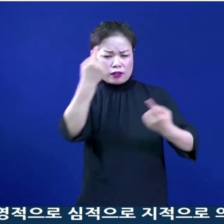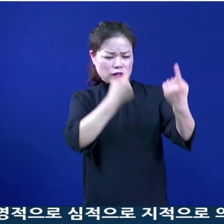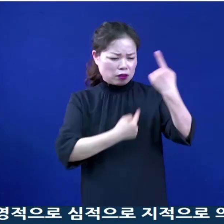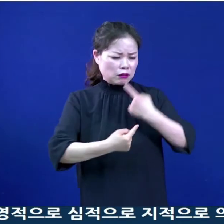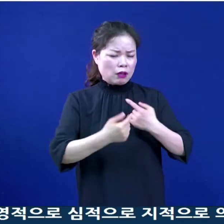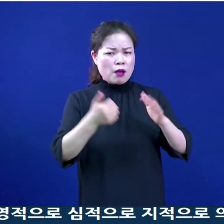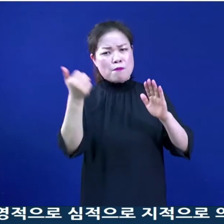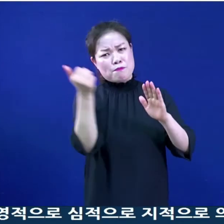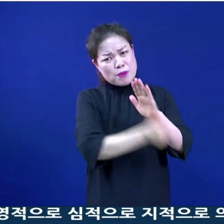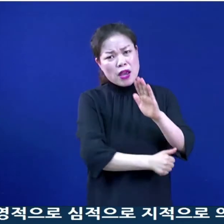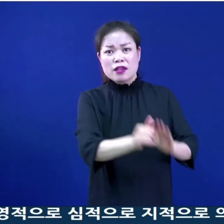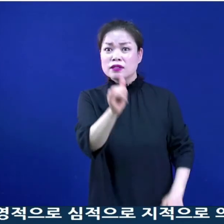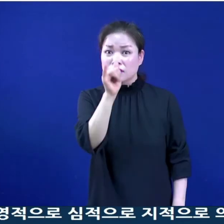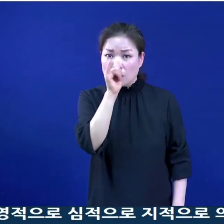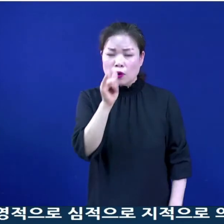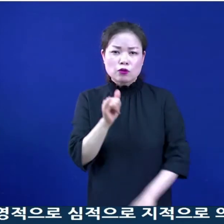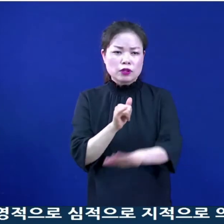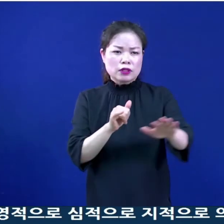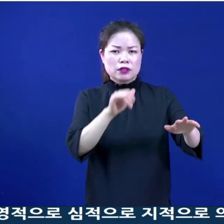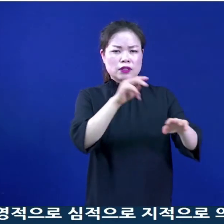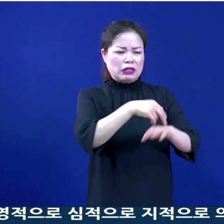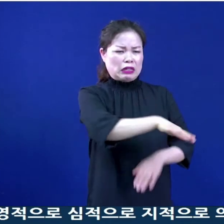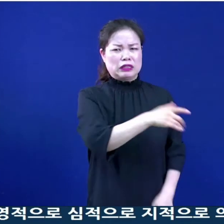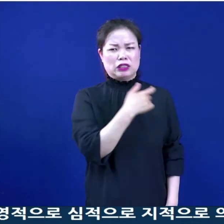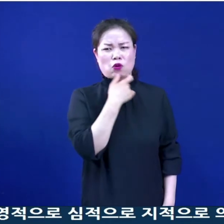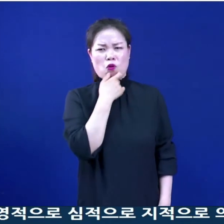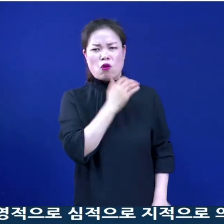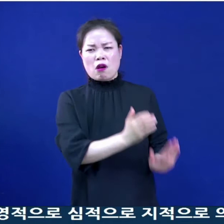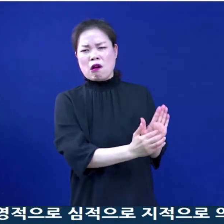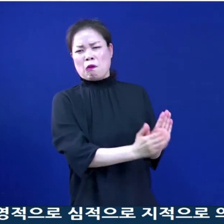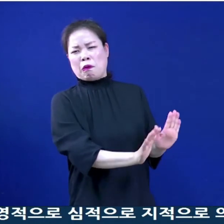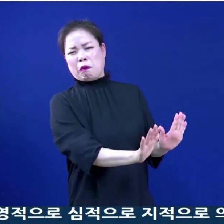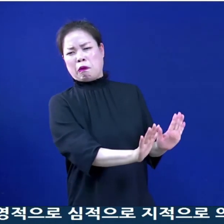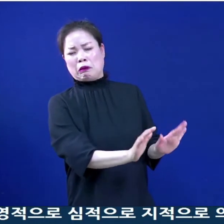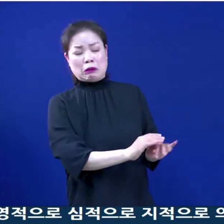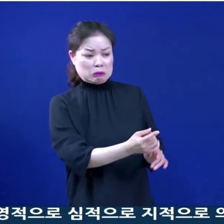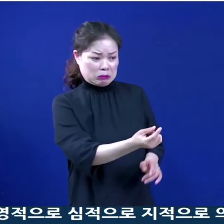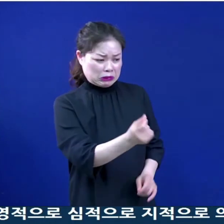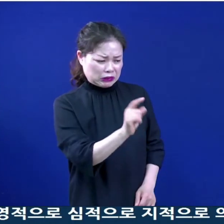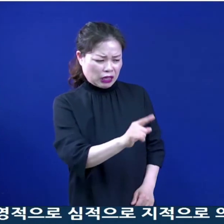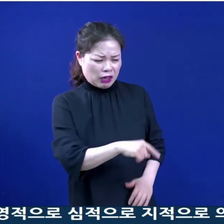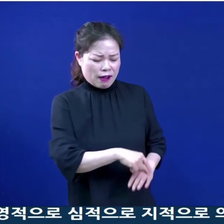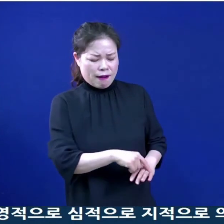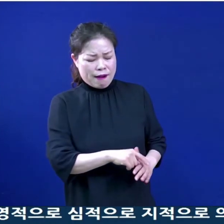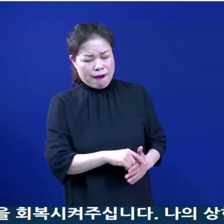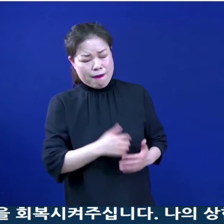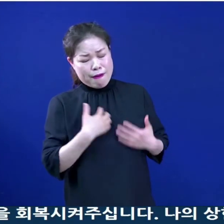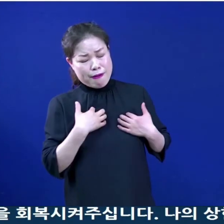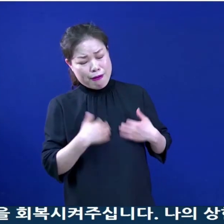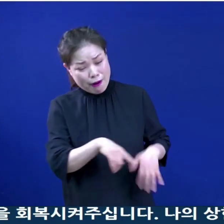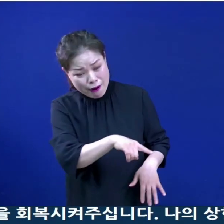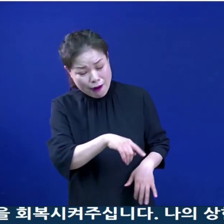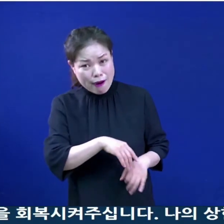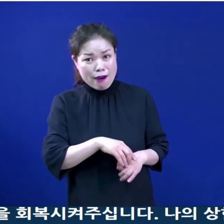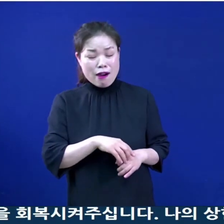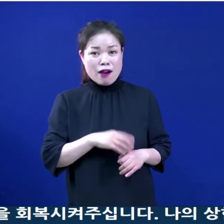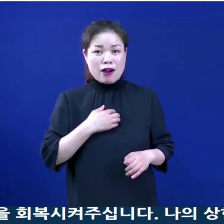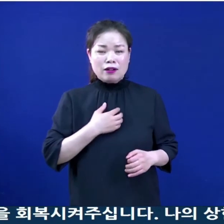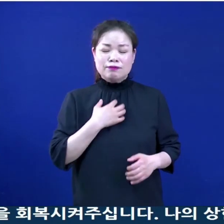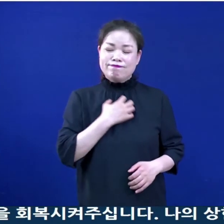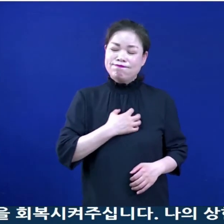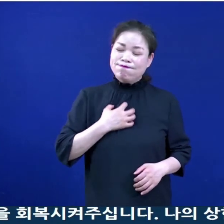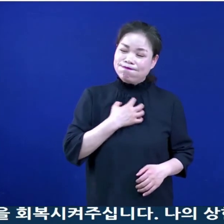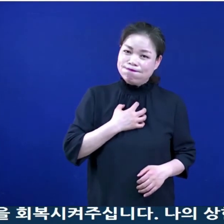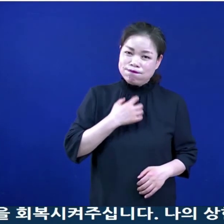상처받고 실패한 자리가 있다면 우리는 그 자리에 가기 싫을 겁니다. 비슷한 것만 봐도 마음이 무너질 것 같고 비슷한 것만 봐도 속이